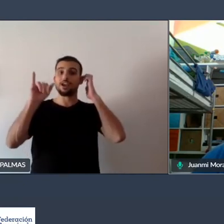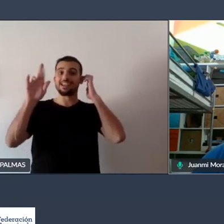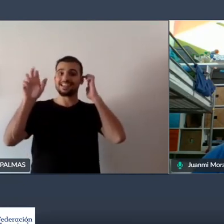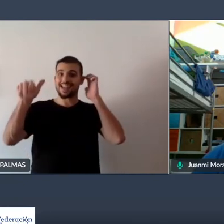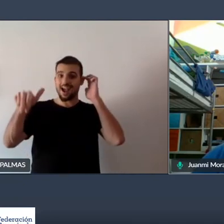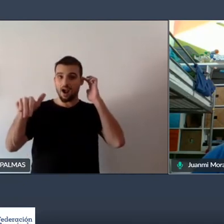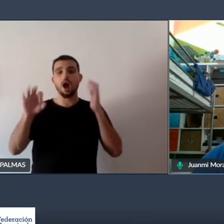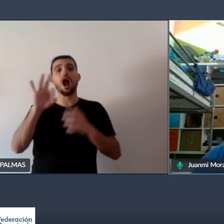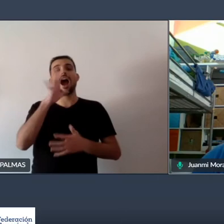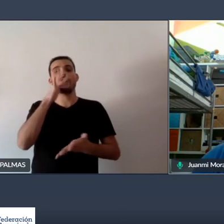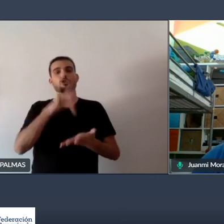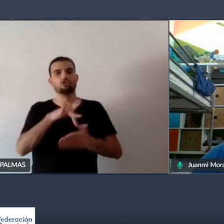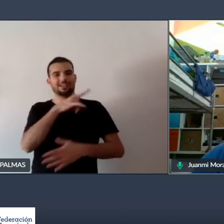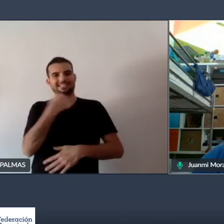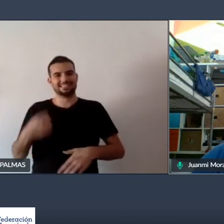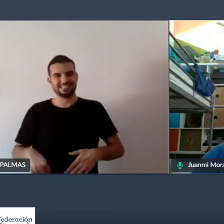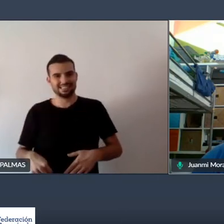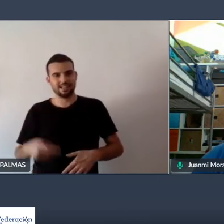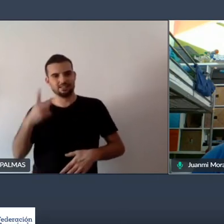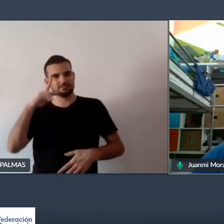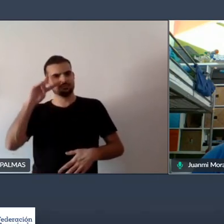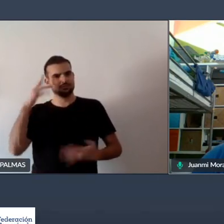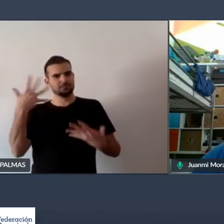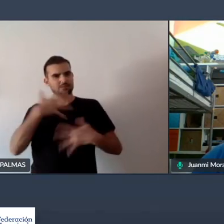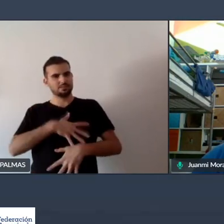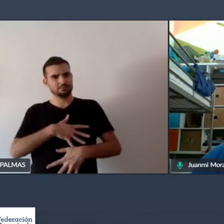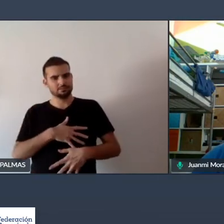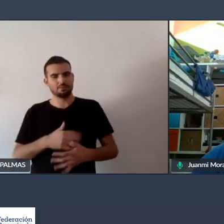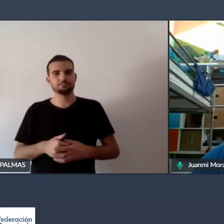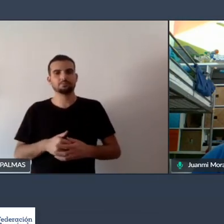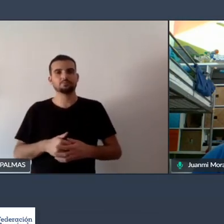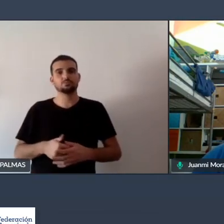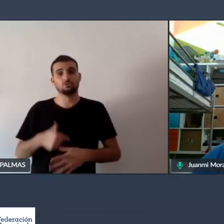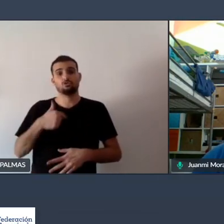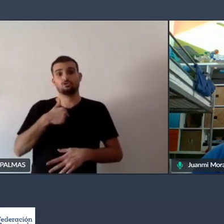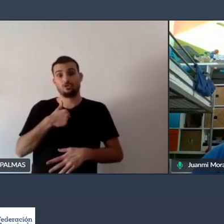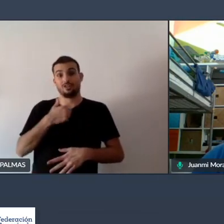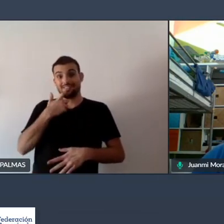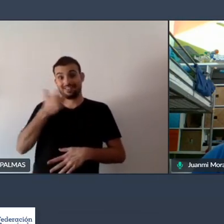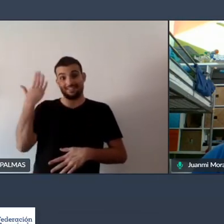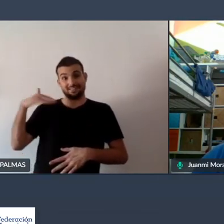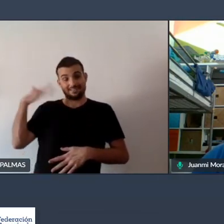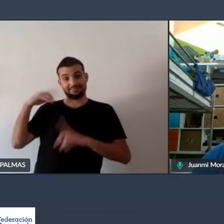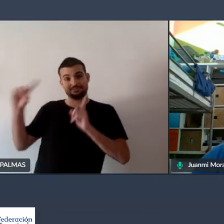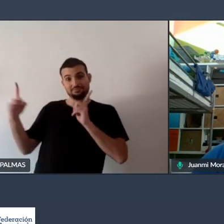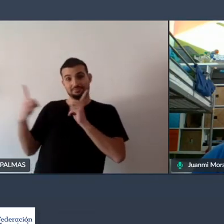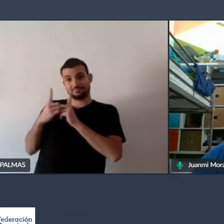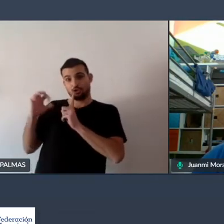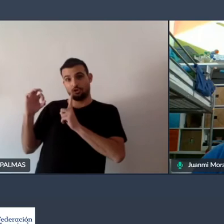ahora en China. Bueno, en ese aspecto yo creo que le diría poco, porque la verdad es que el Oscar ya de